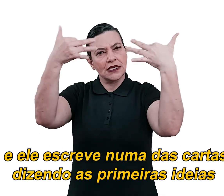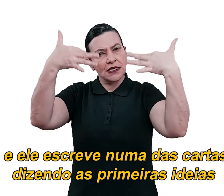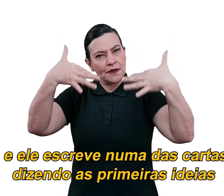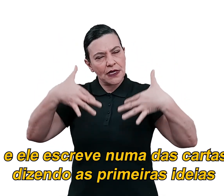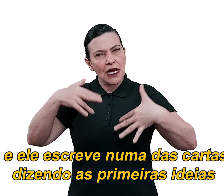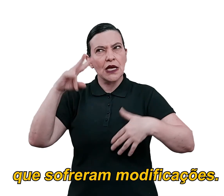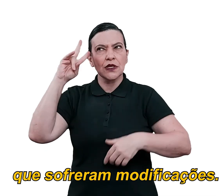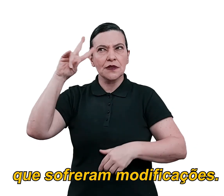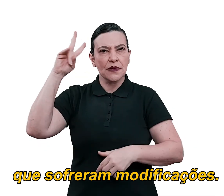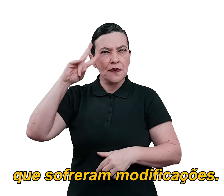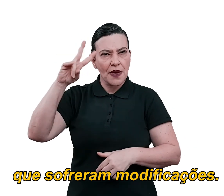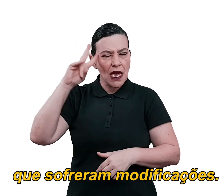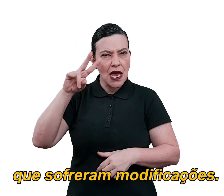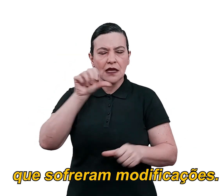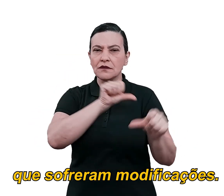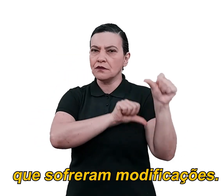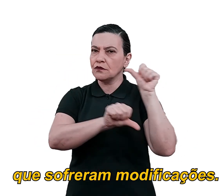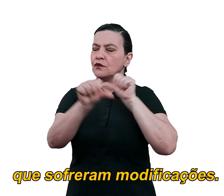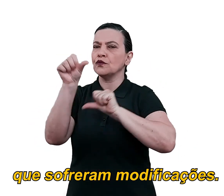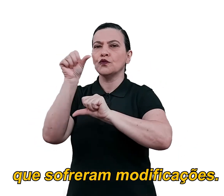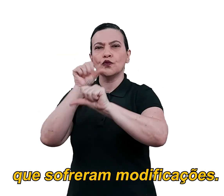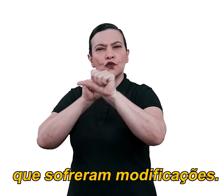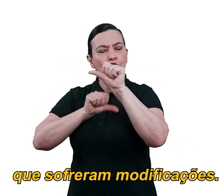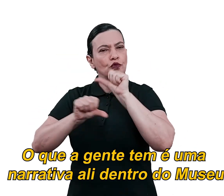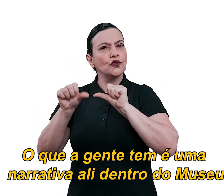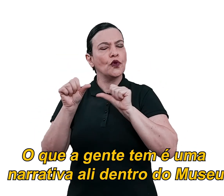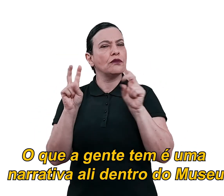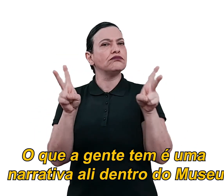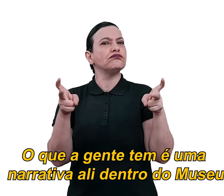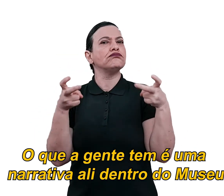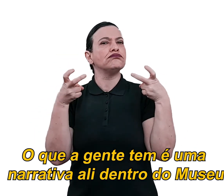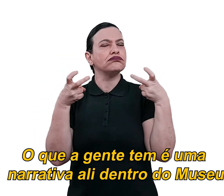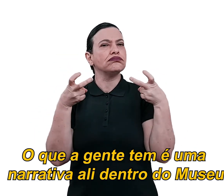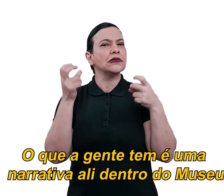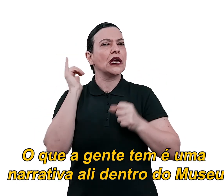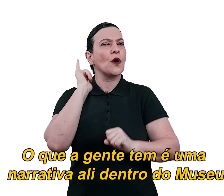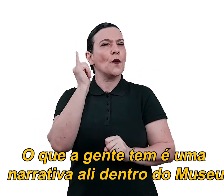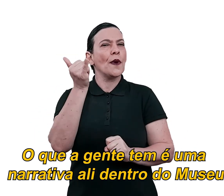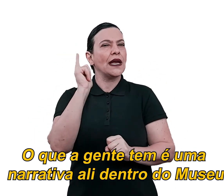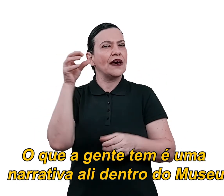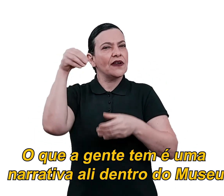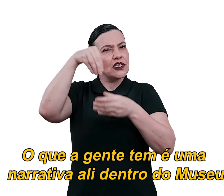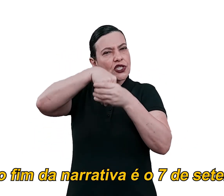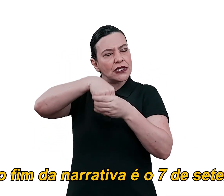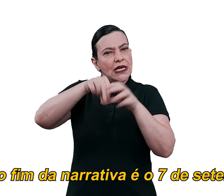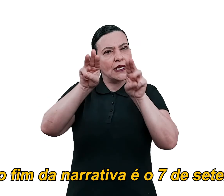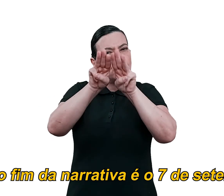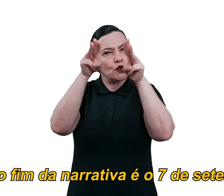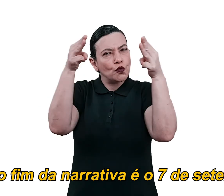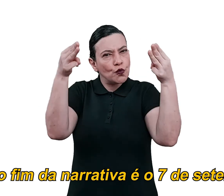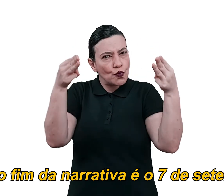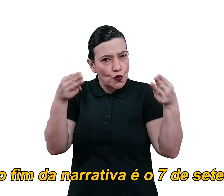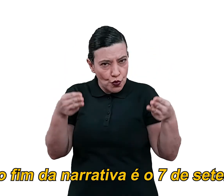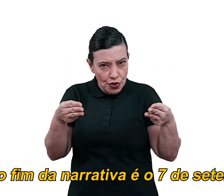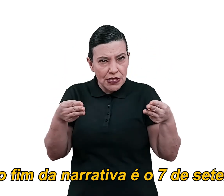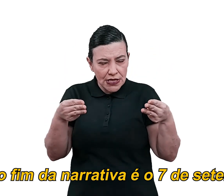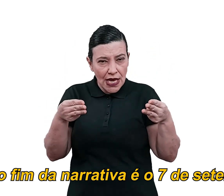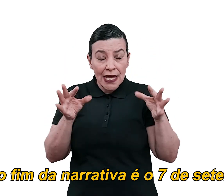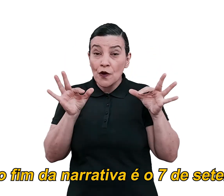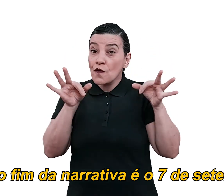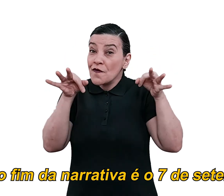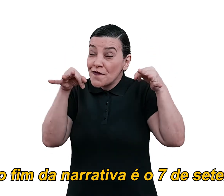as primeiras ideias que sofreram modificações, o que a gente tem é uma narrativa ali dentro do museu, que o fim